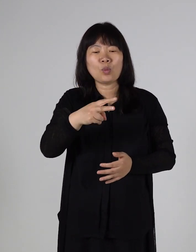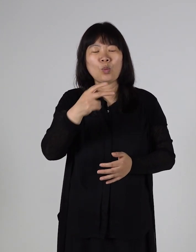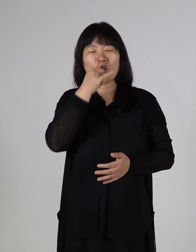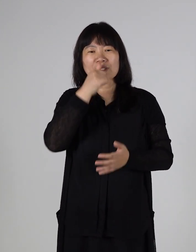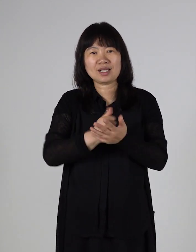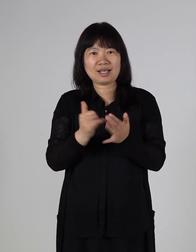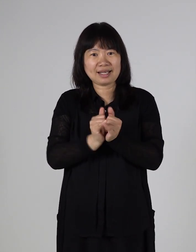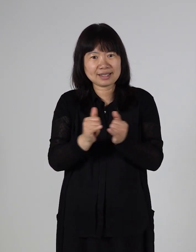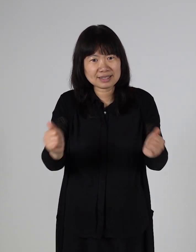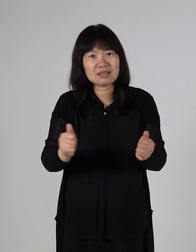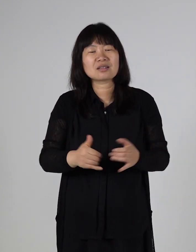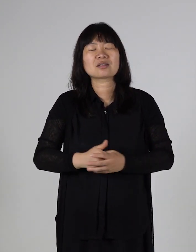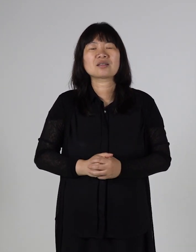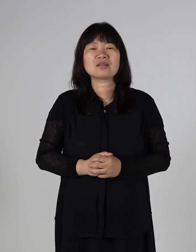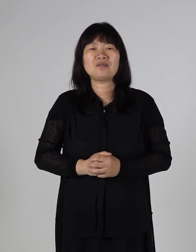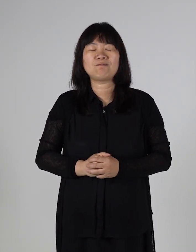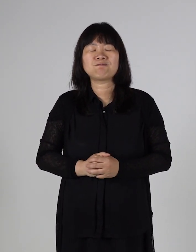죄인을